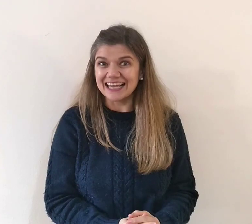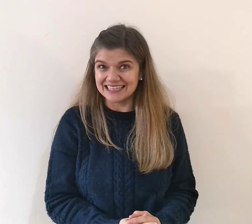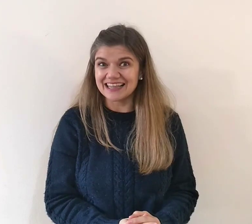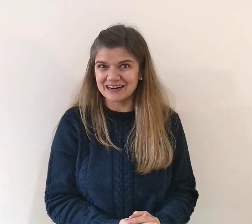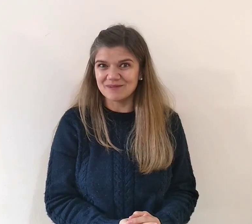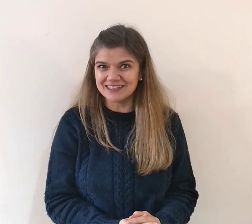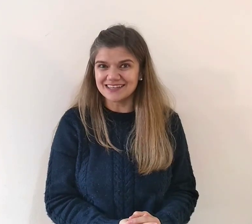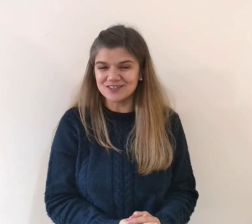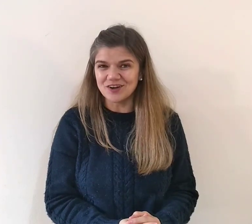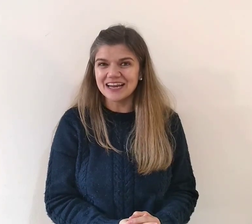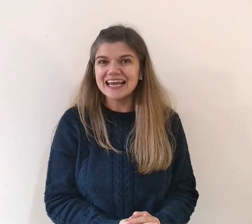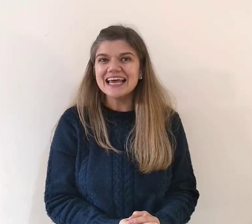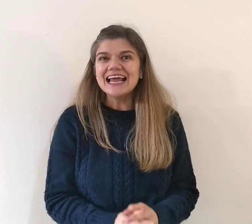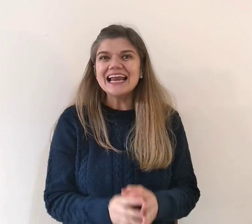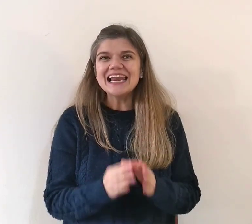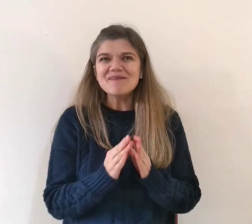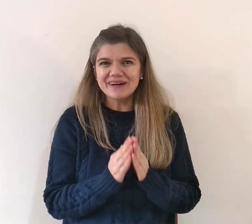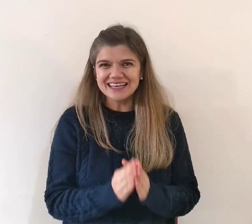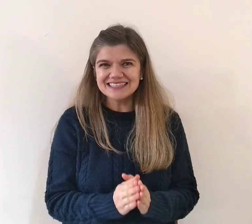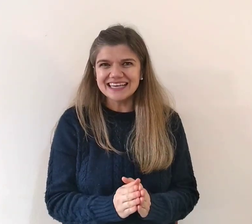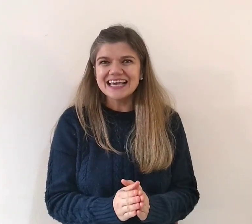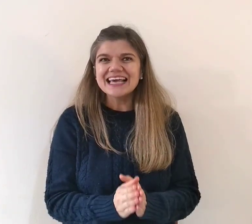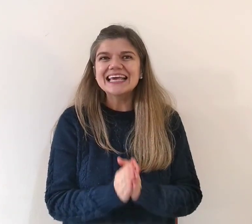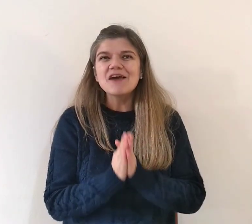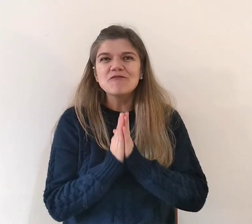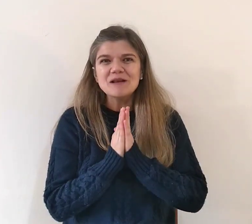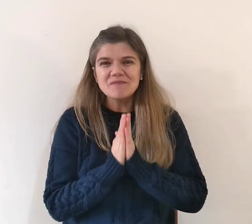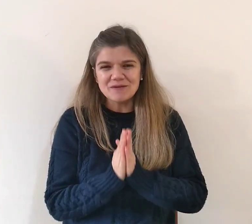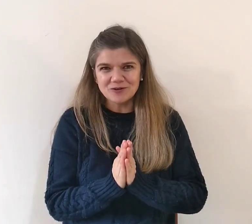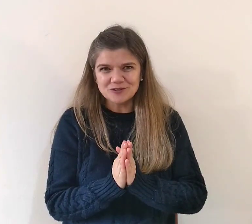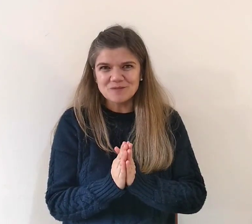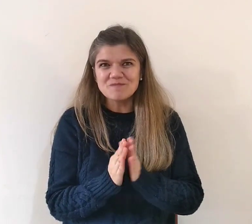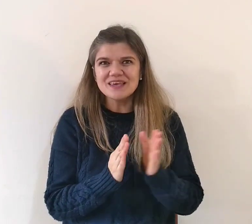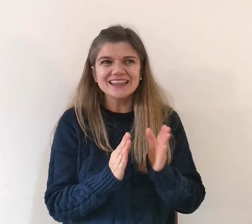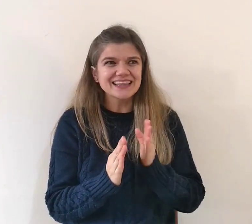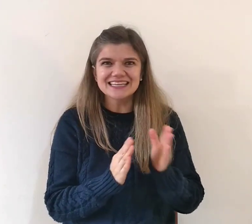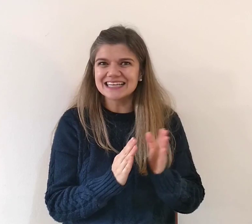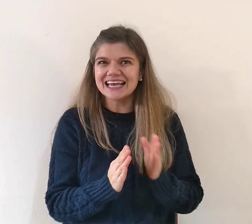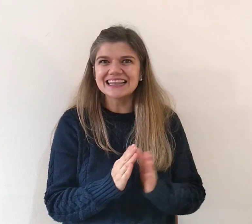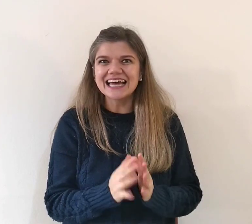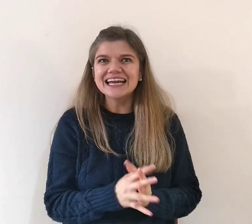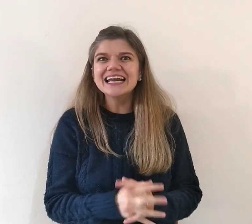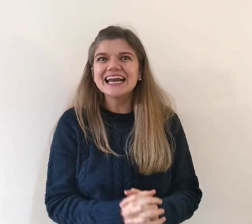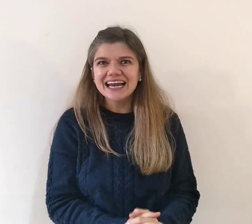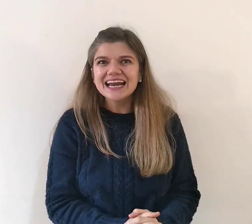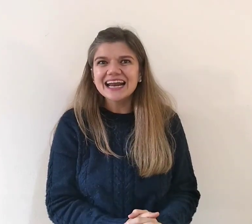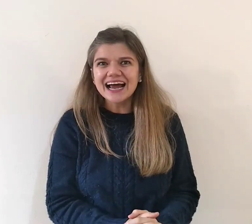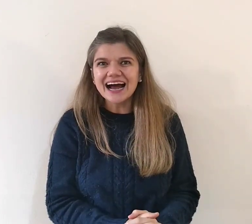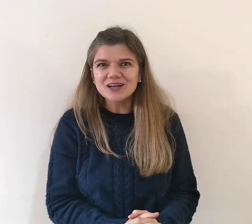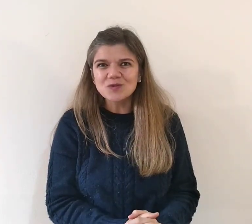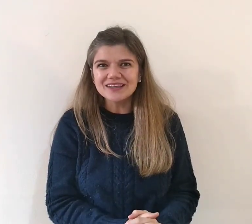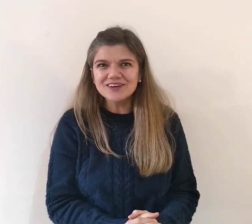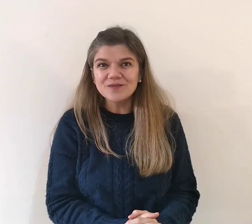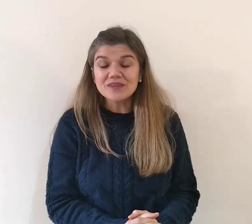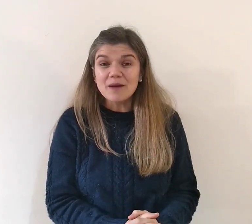esa dramatización. ¿Les parece que filmemos mientras están actuando?